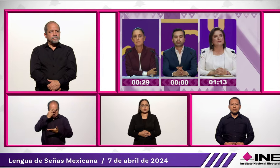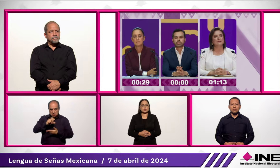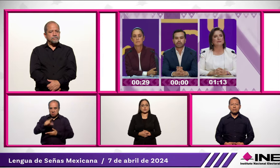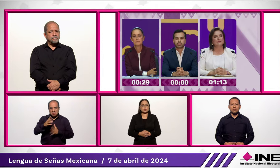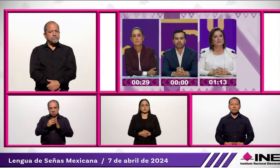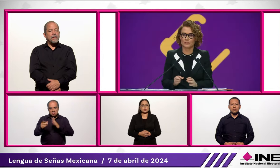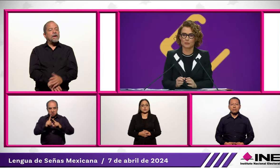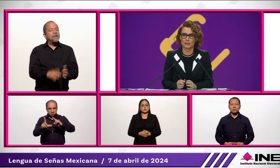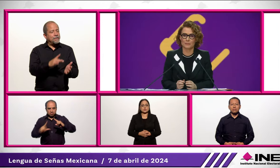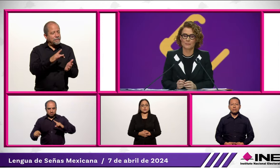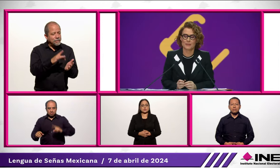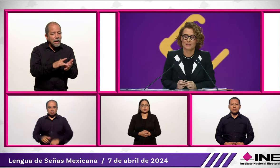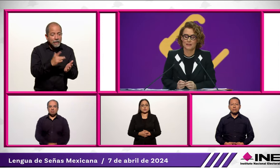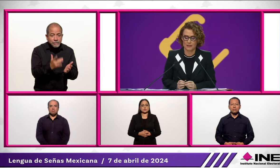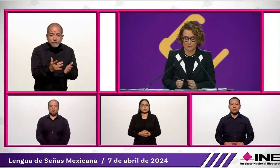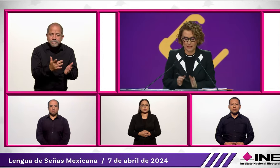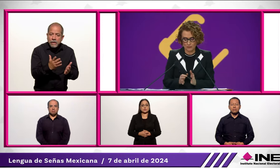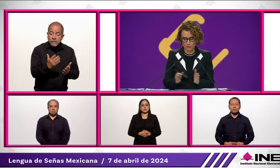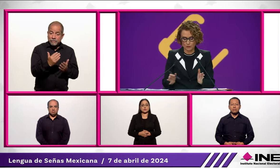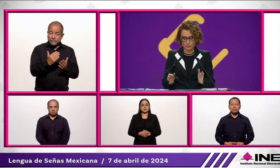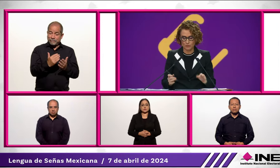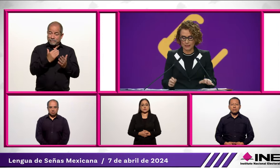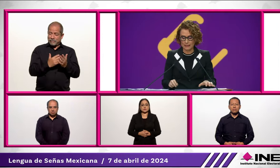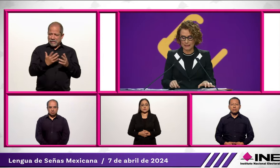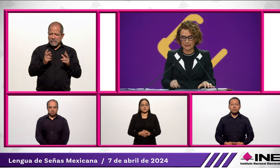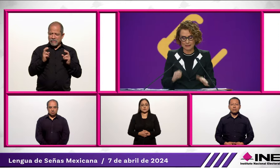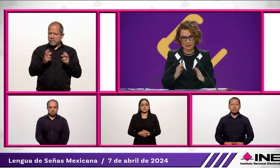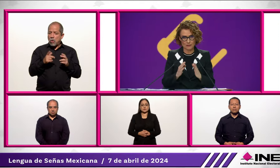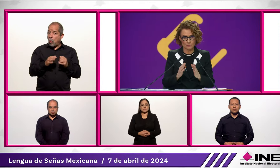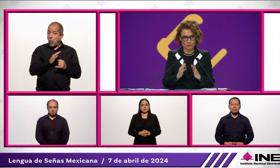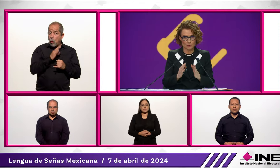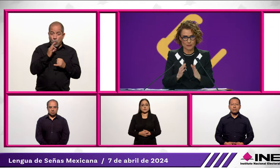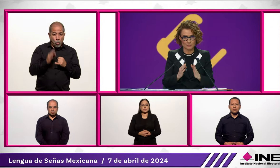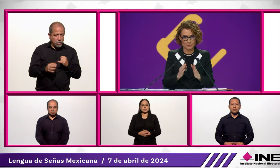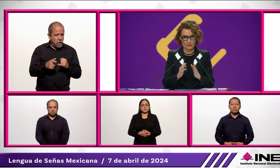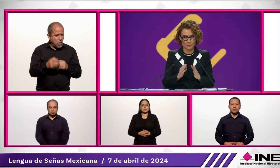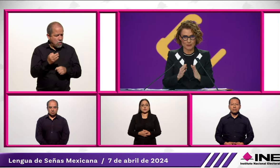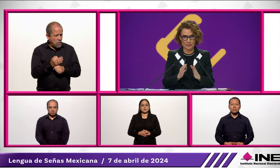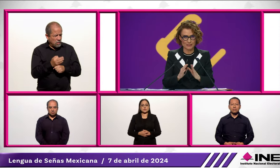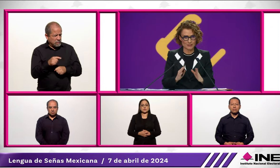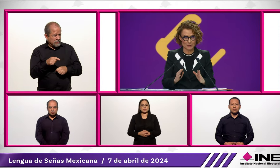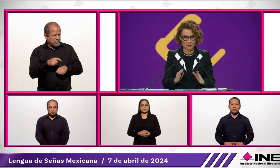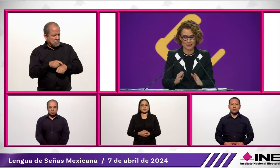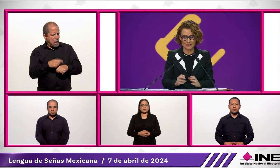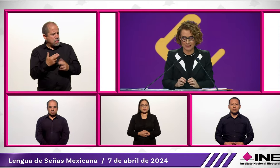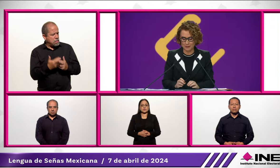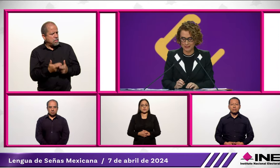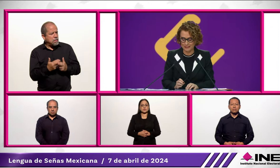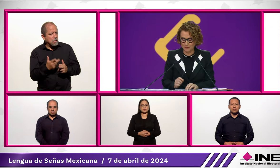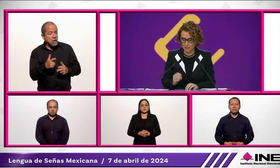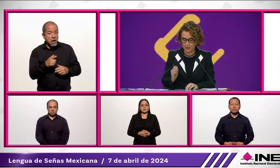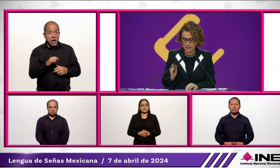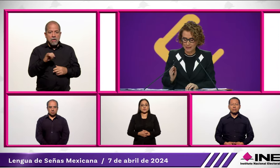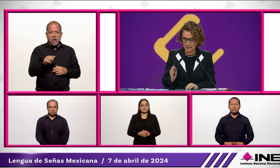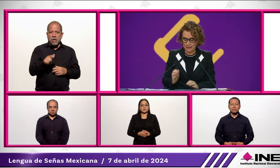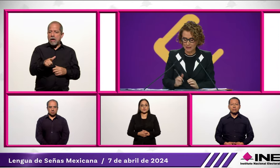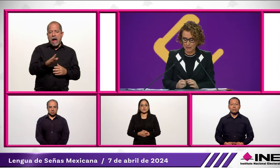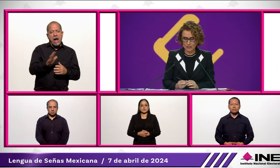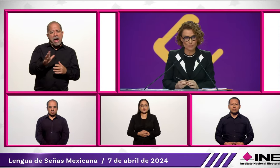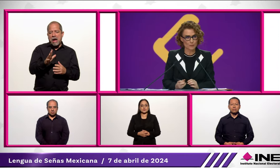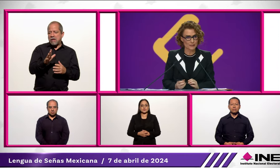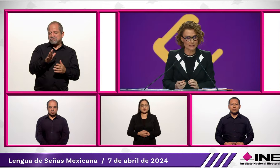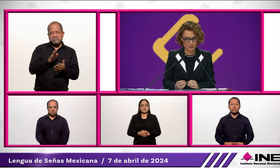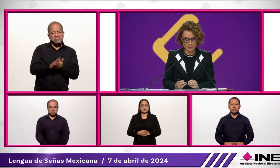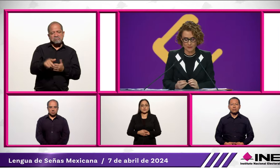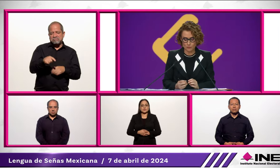Y paso con un último tema para los minutos que quedan. Jorge Maynes ya no tiene la bolsa de tiempo.